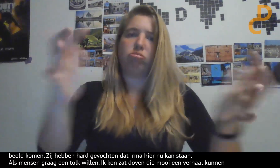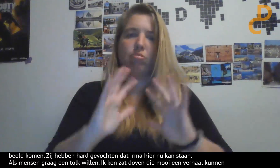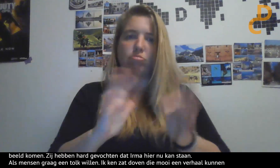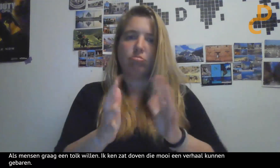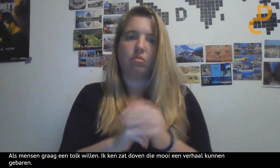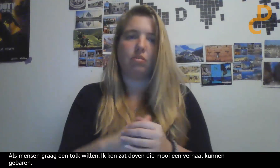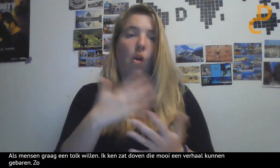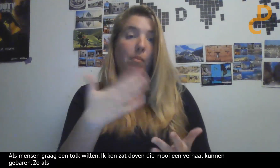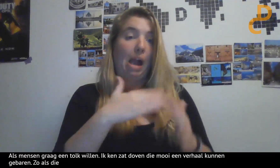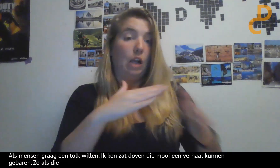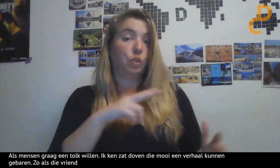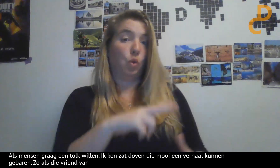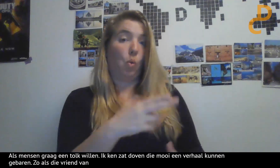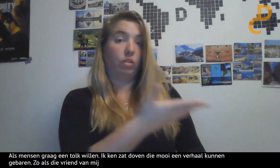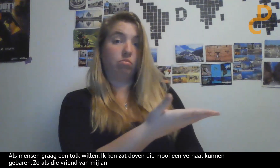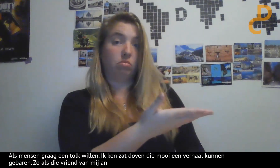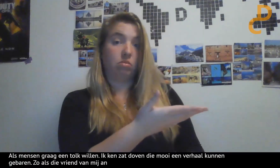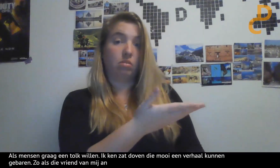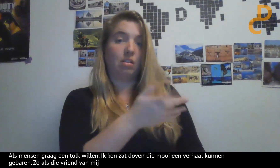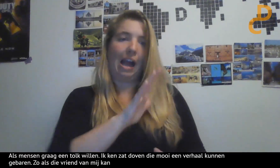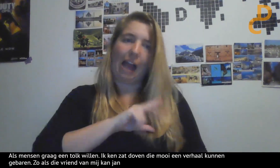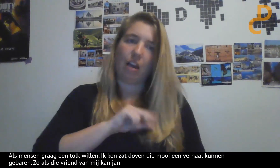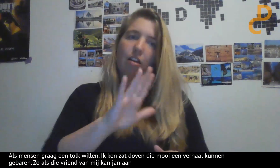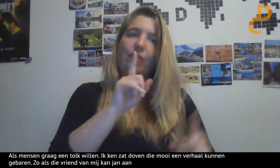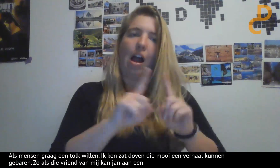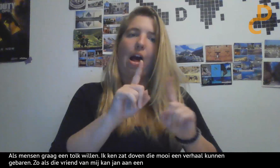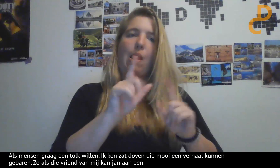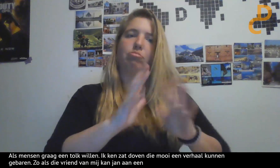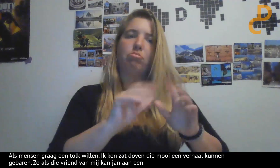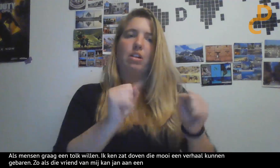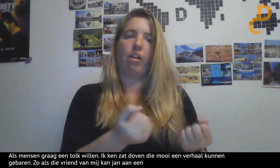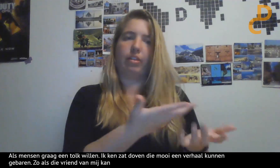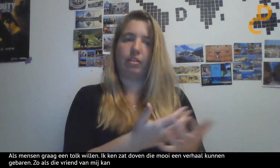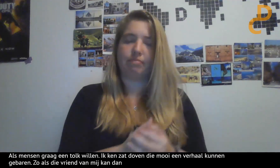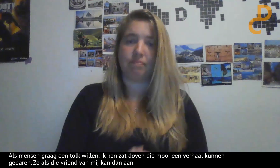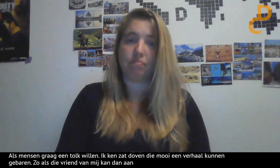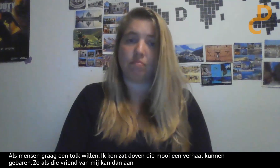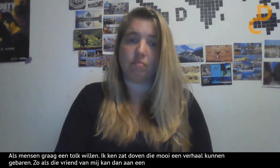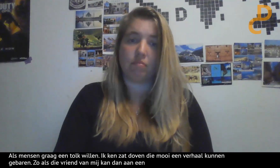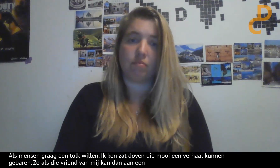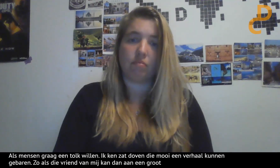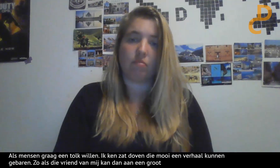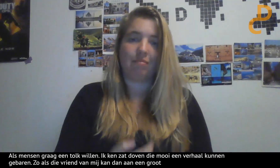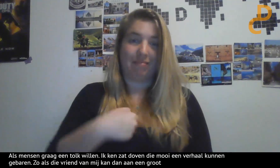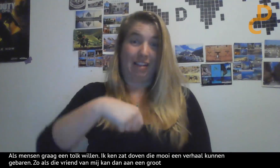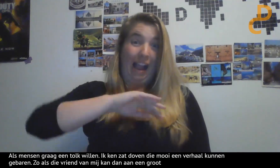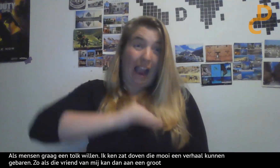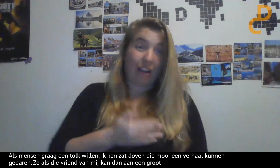eindelijk aan een groot publiek zijn verhaal gebaren. Of mijn schoonzus, die eindelijk haar verhaal kan vertellen.